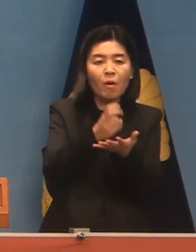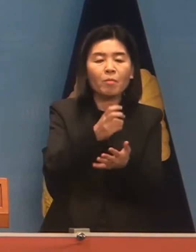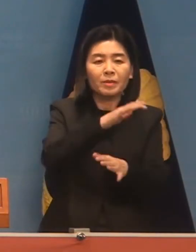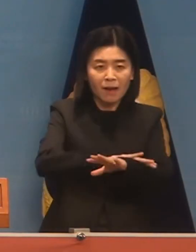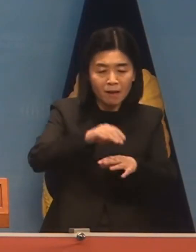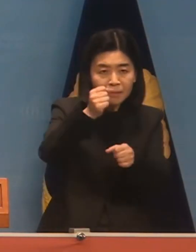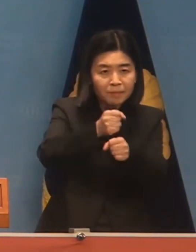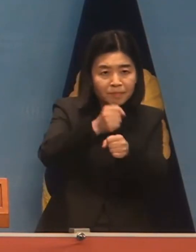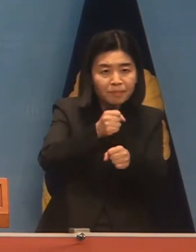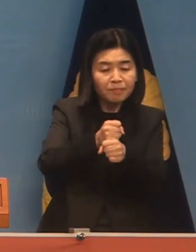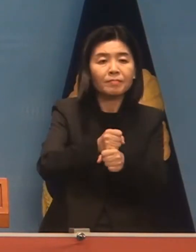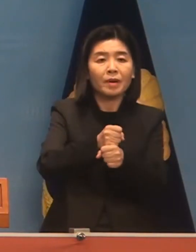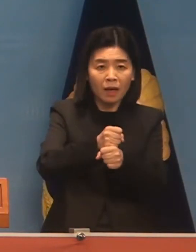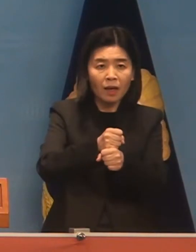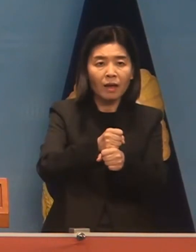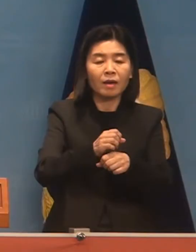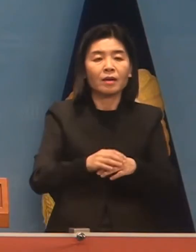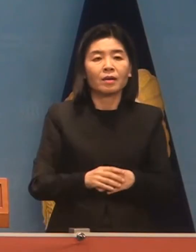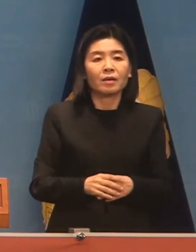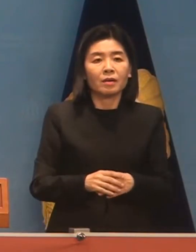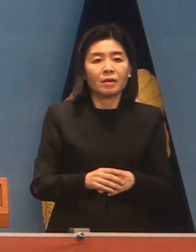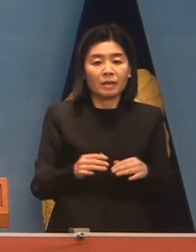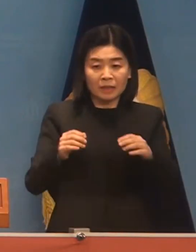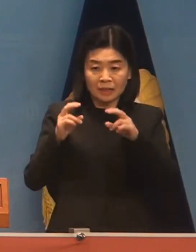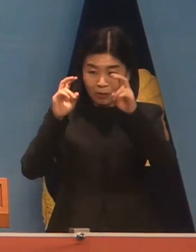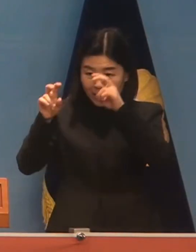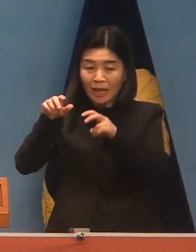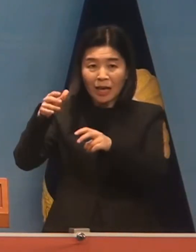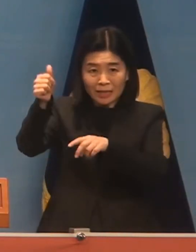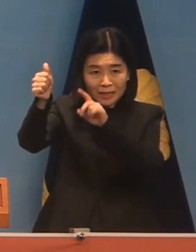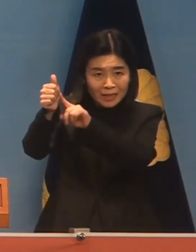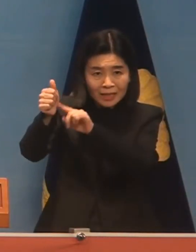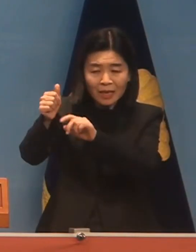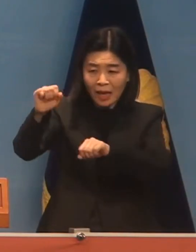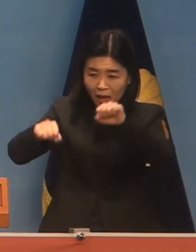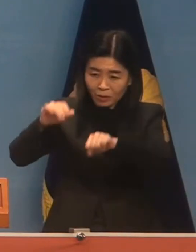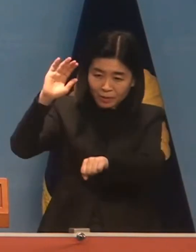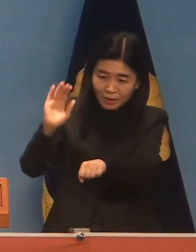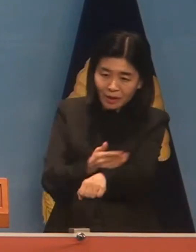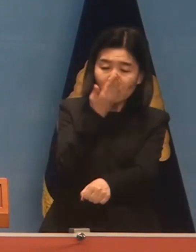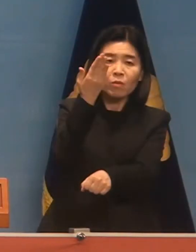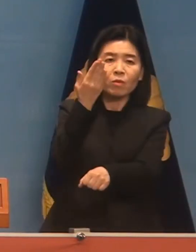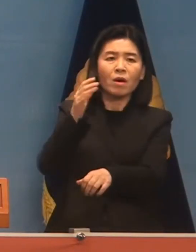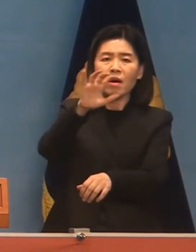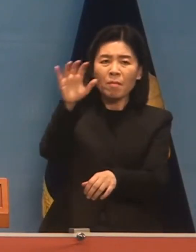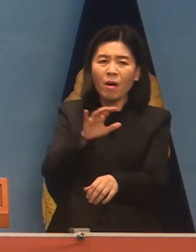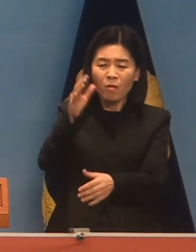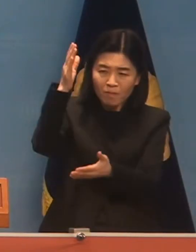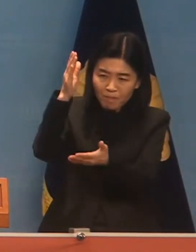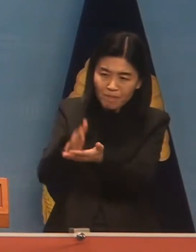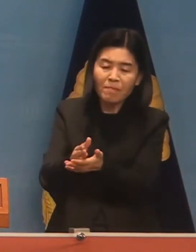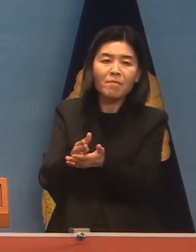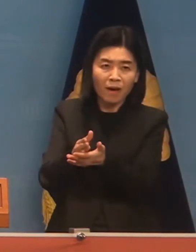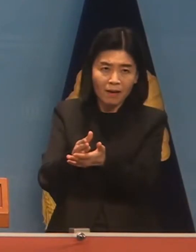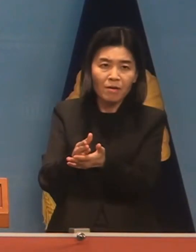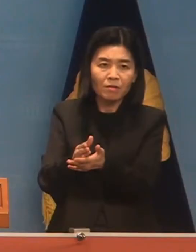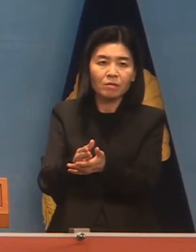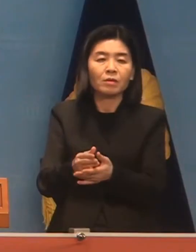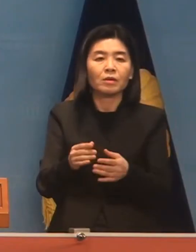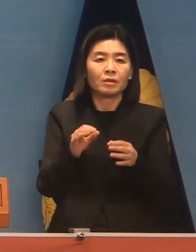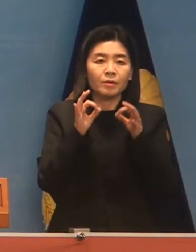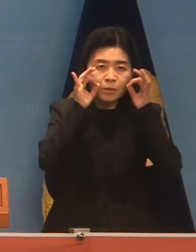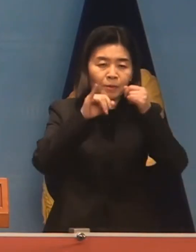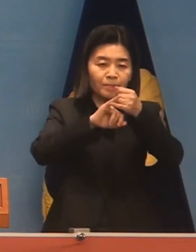한번 강조하듯이 사측의 잘못된 행동이 반복되지 않도록 하는데 꼭